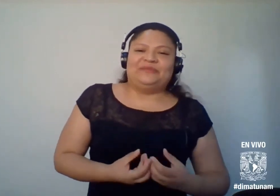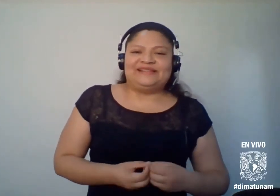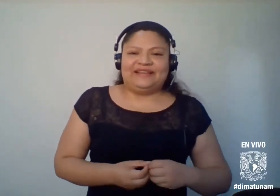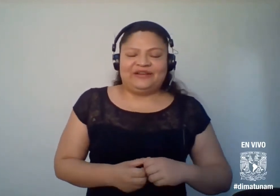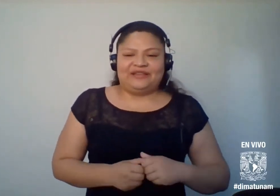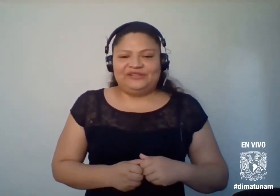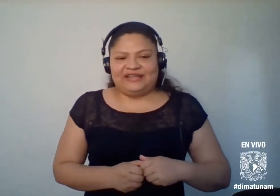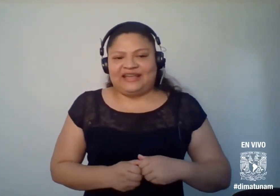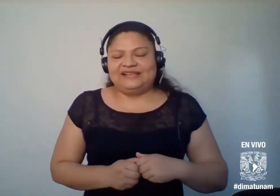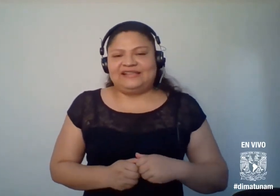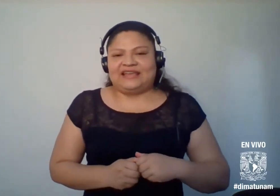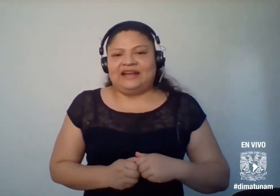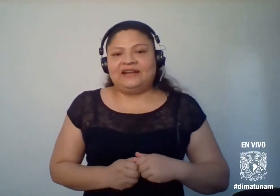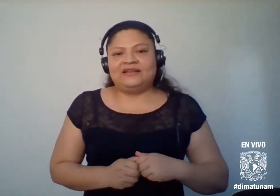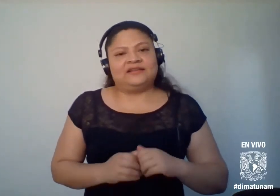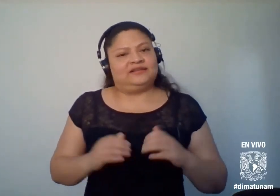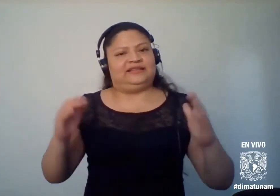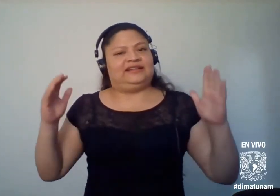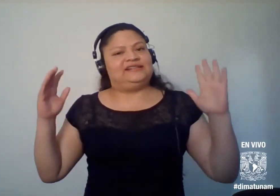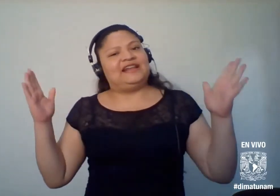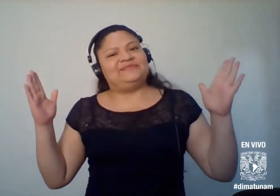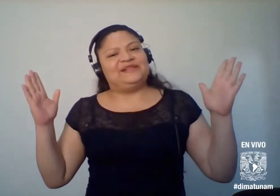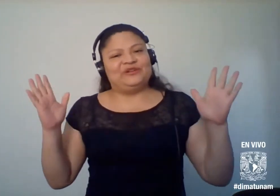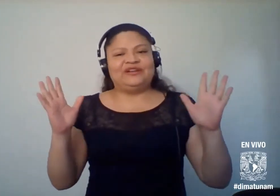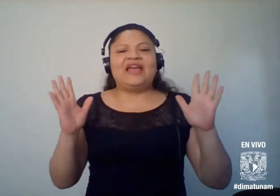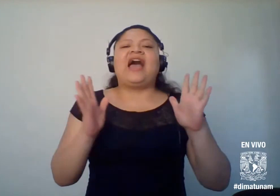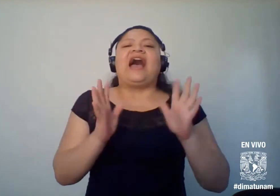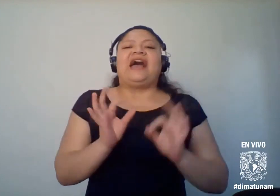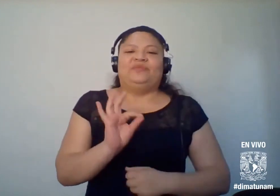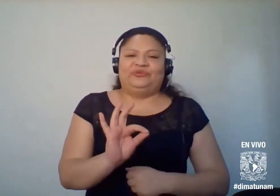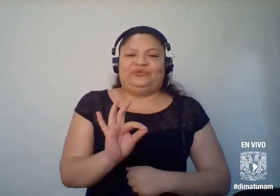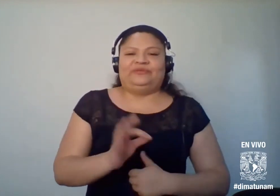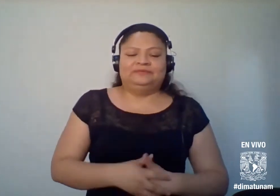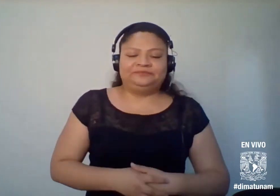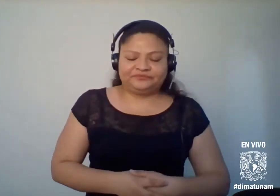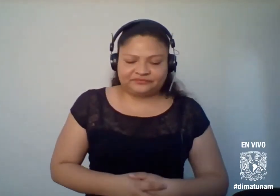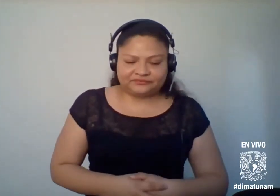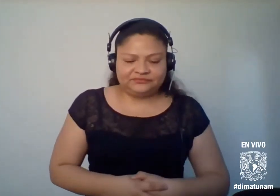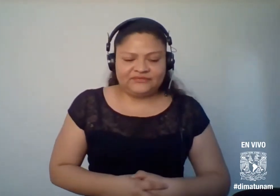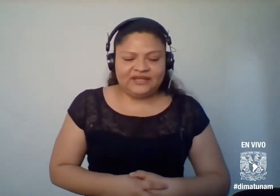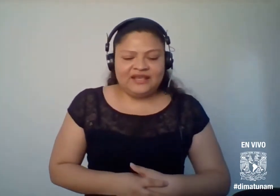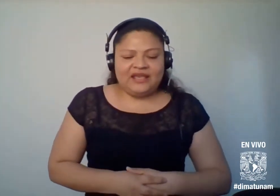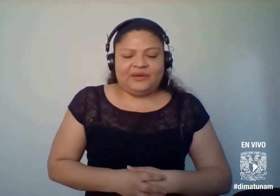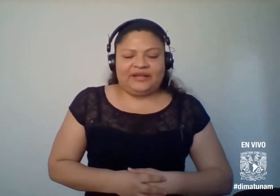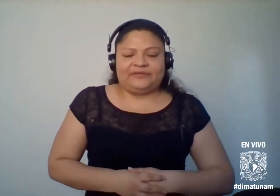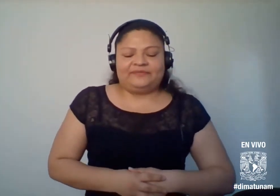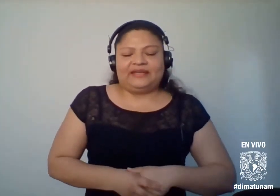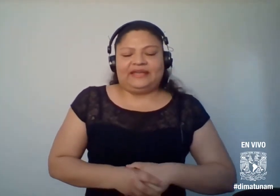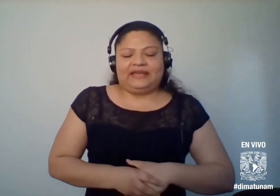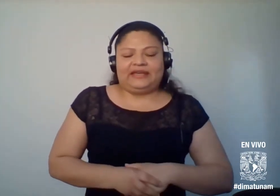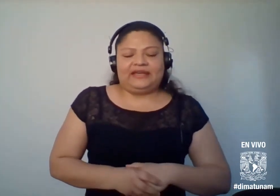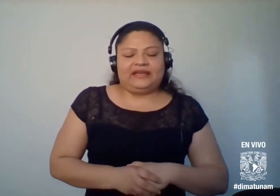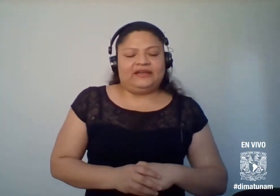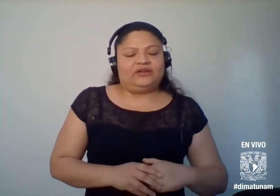a lo mejor lo más adecuado sería enseñar de tercera dimensión al punto.